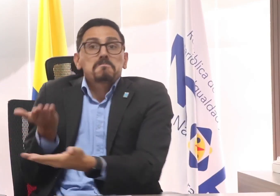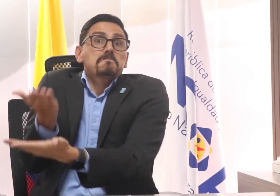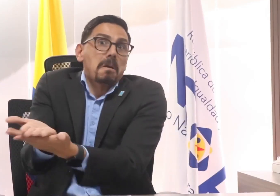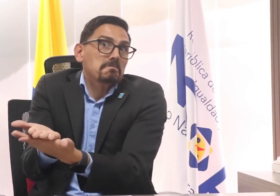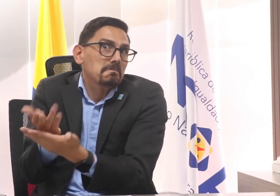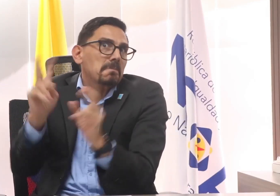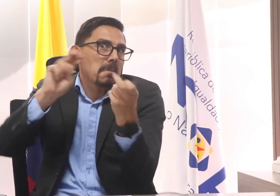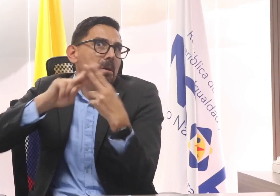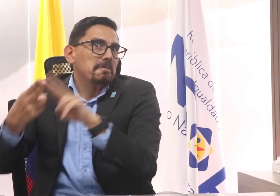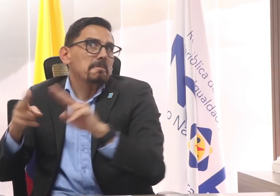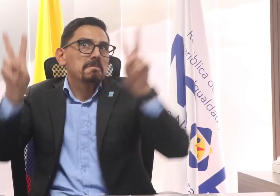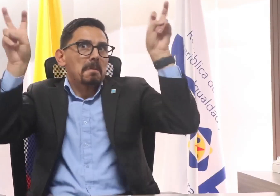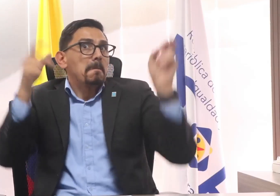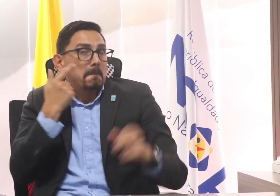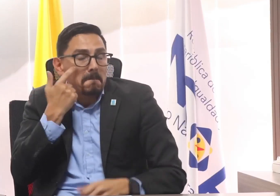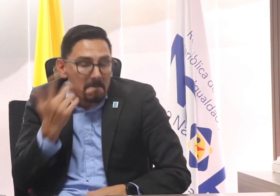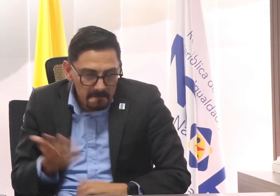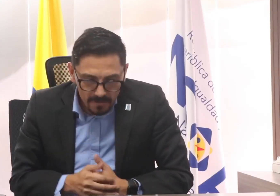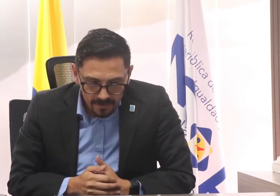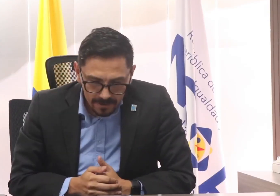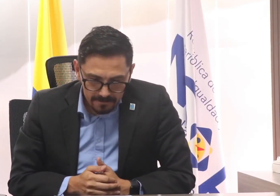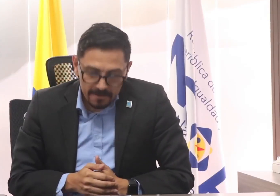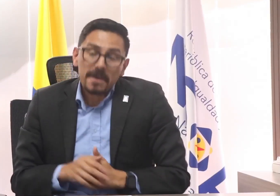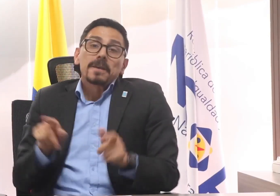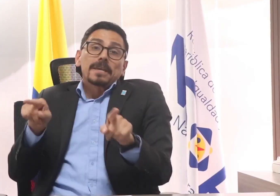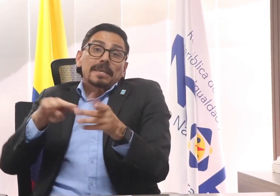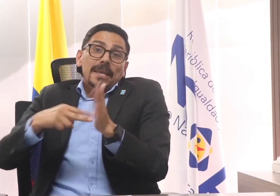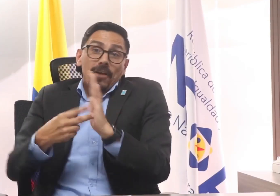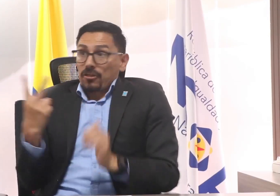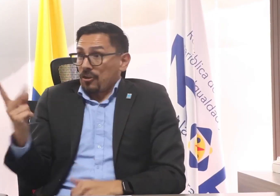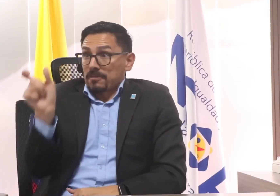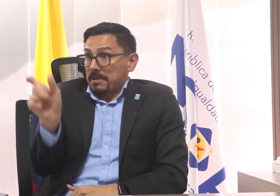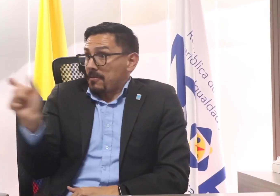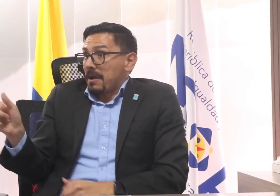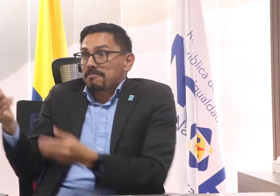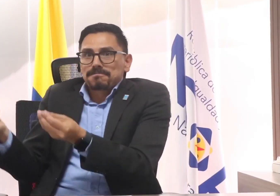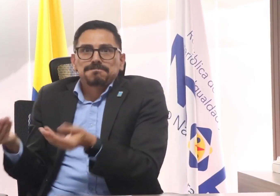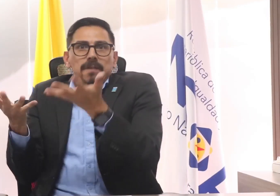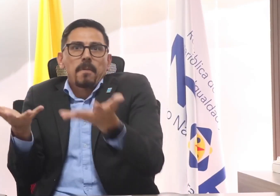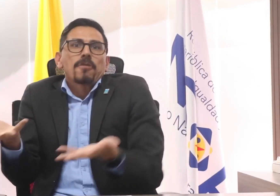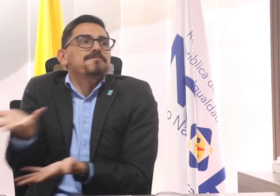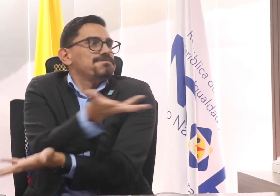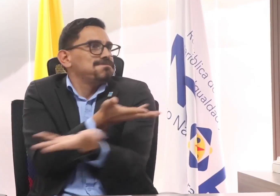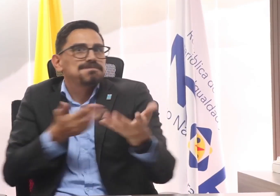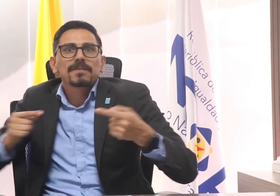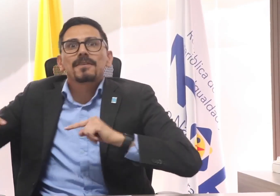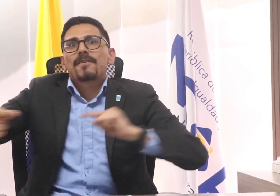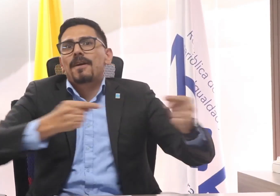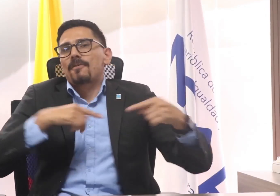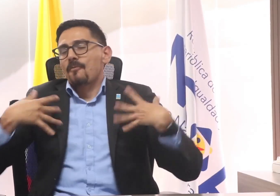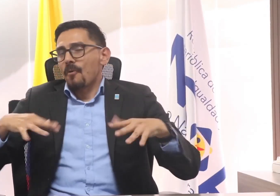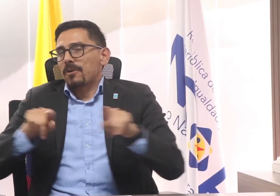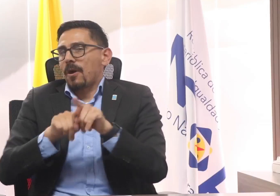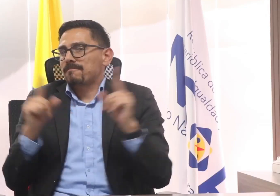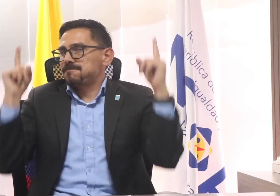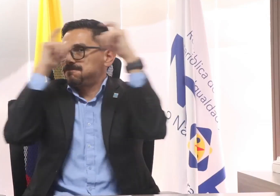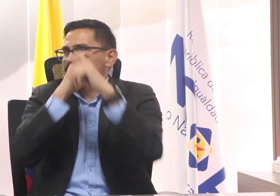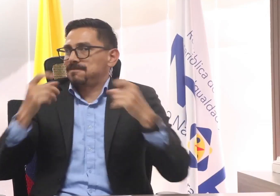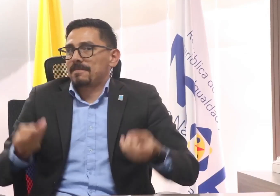Este trabajo va relacionado con el tema de este evento. Ambos nos ofrecerán una conversación